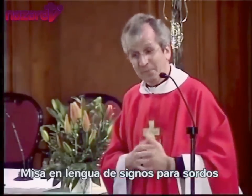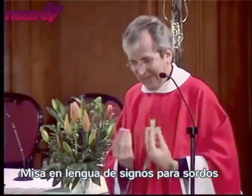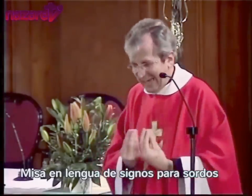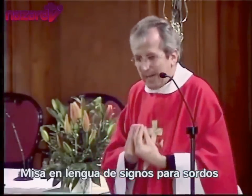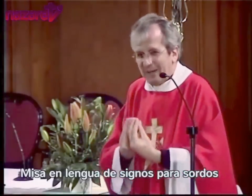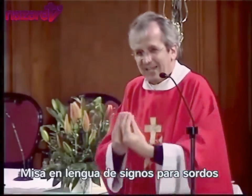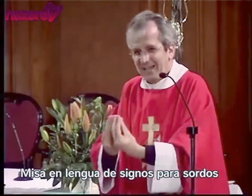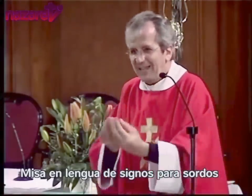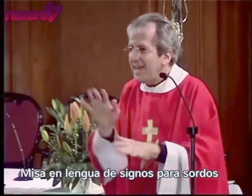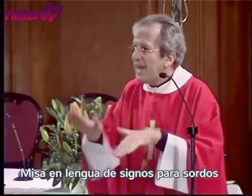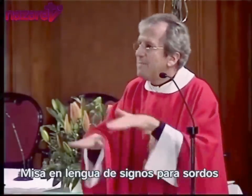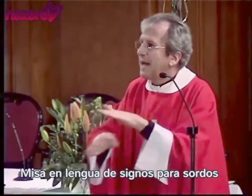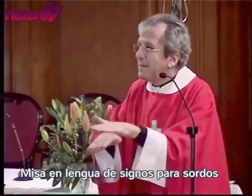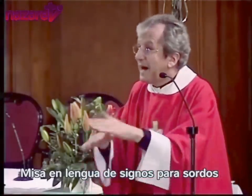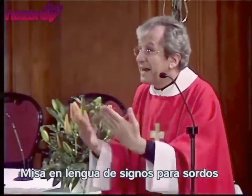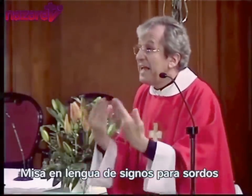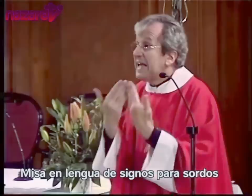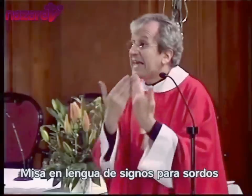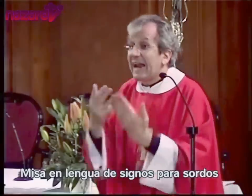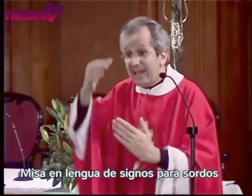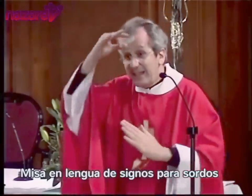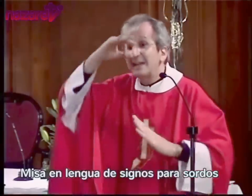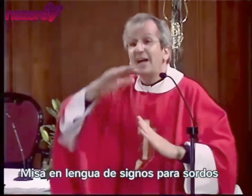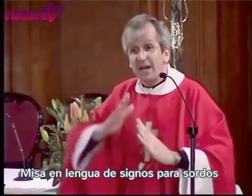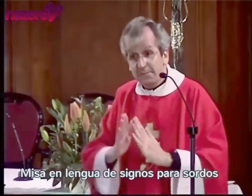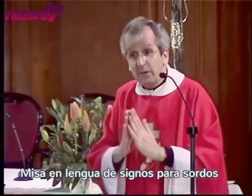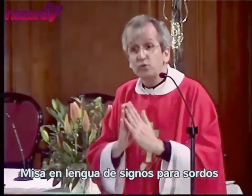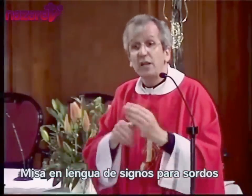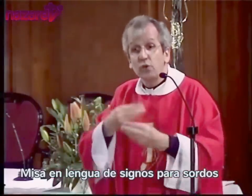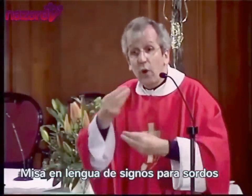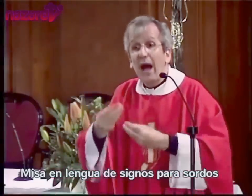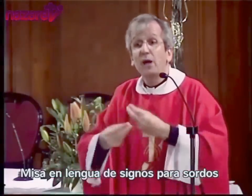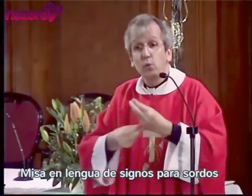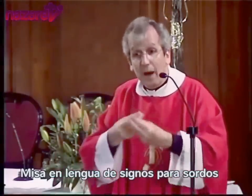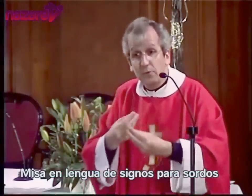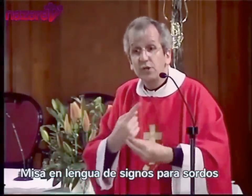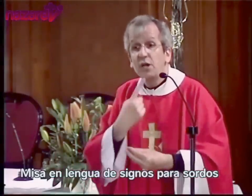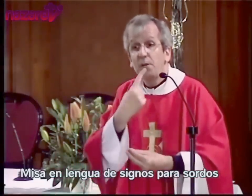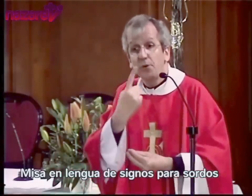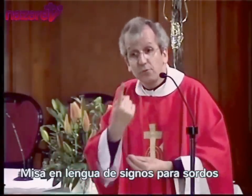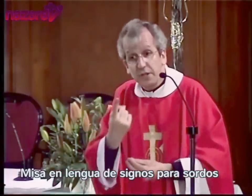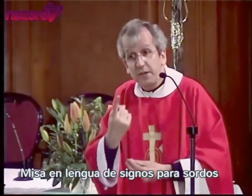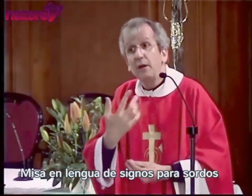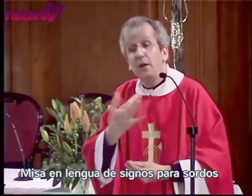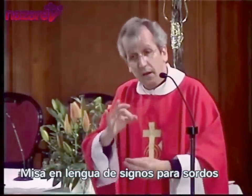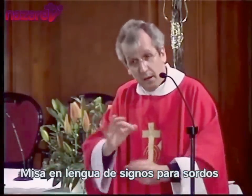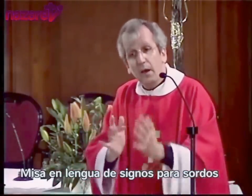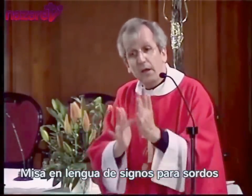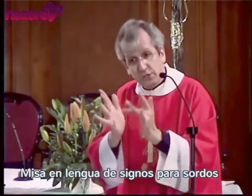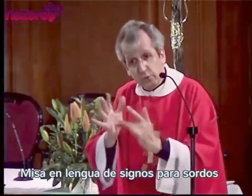vida, que está presente en mi caminar, que gracias al Espíritu Santo actuamos y podemos